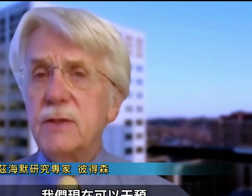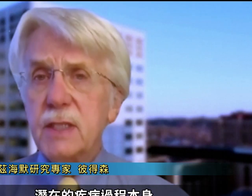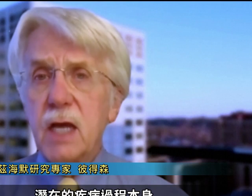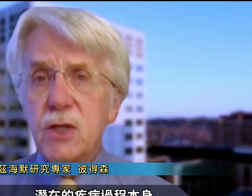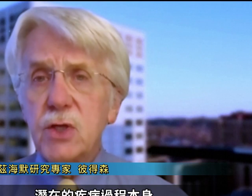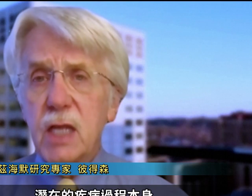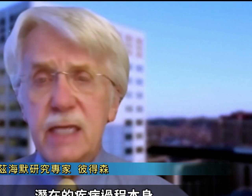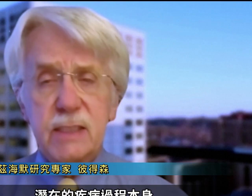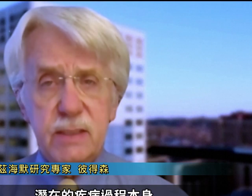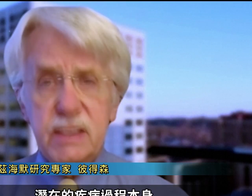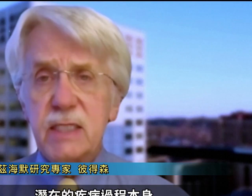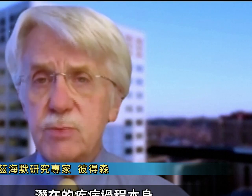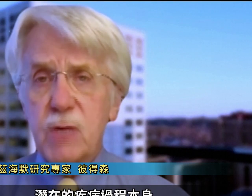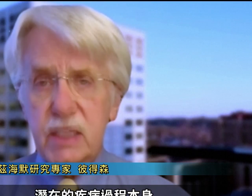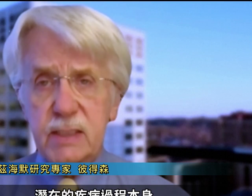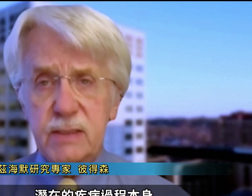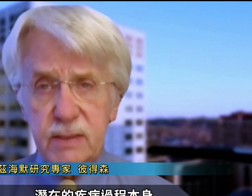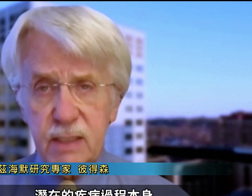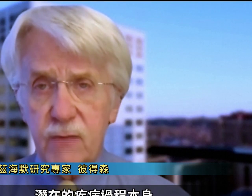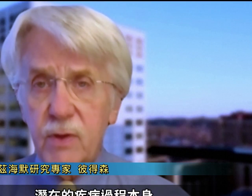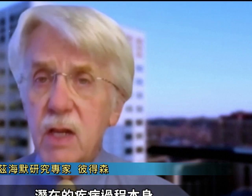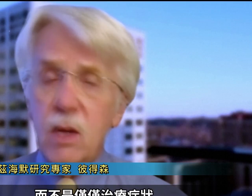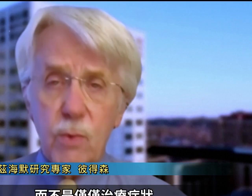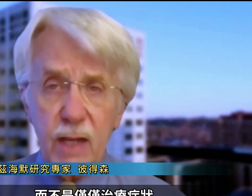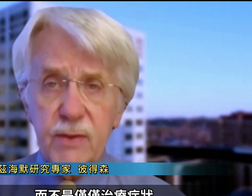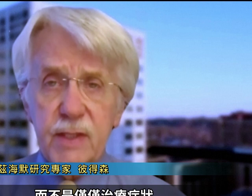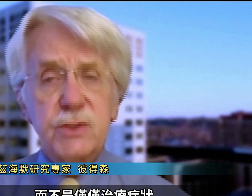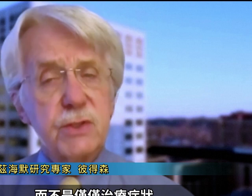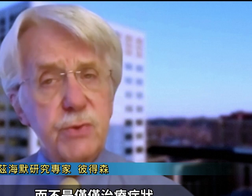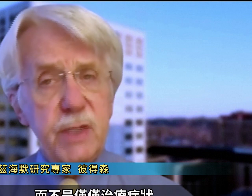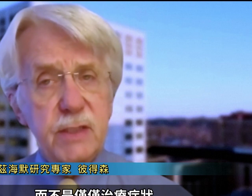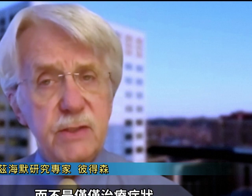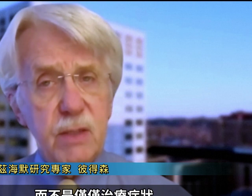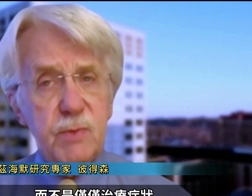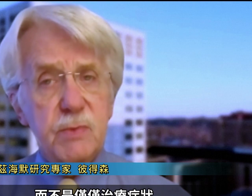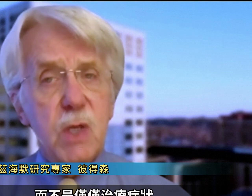the underlying disease process itself. Rather than just treating the symptoms,